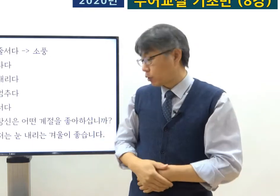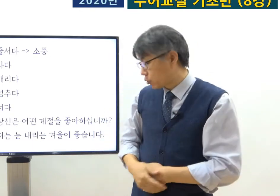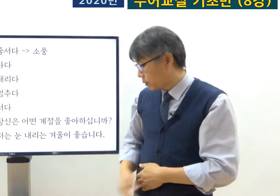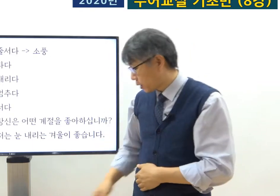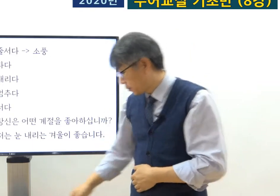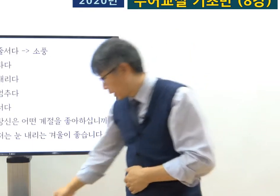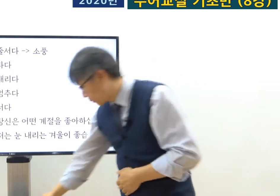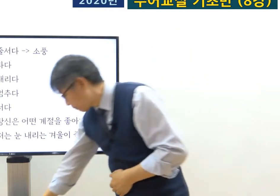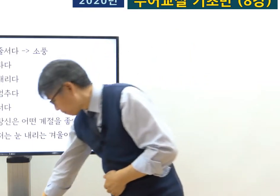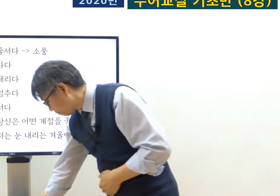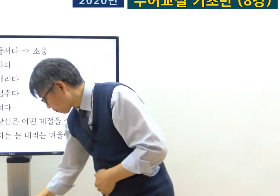주시면 되겠습니다.